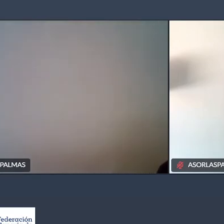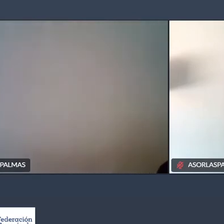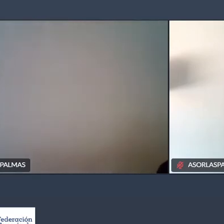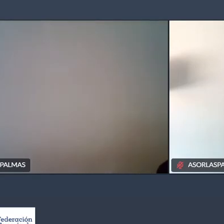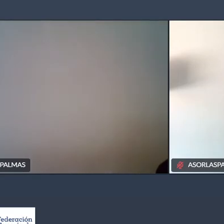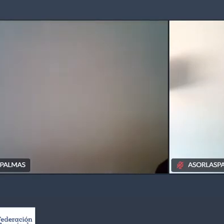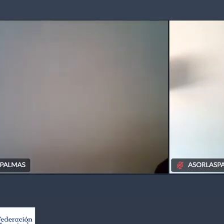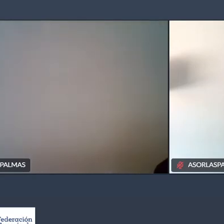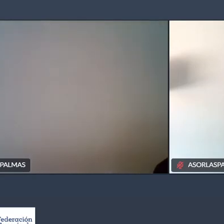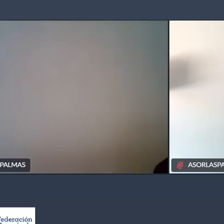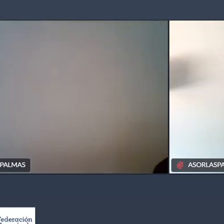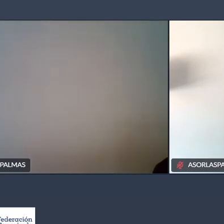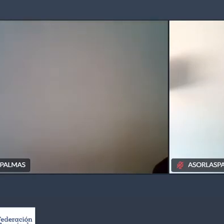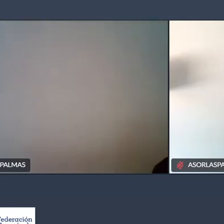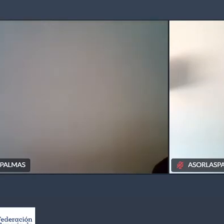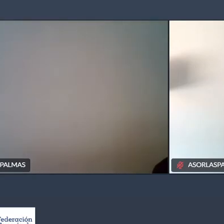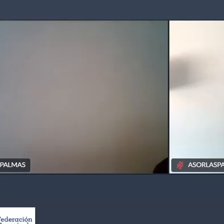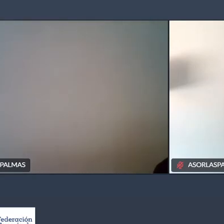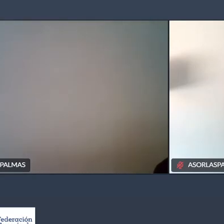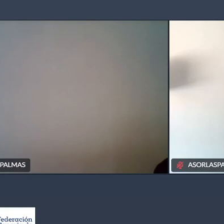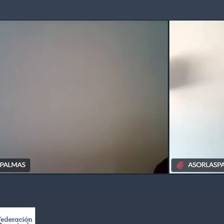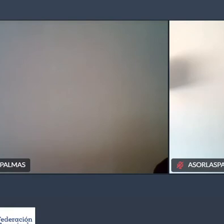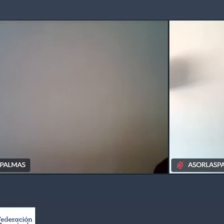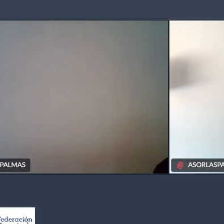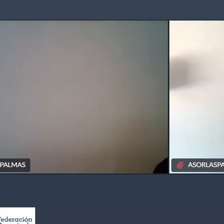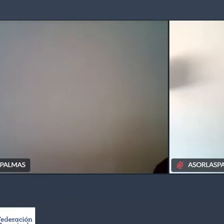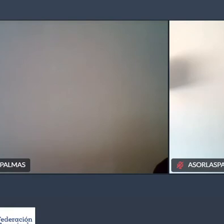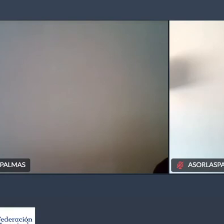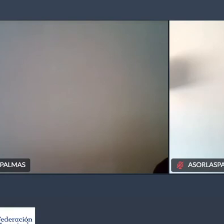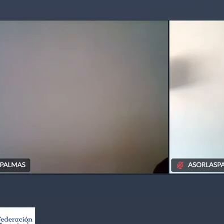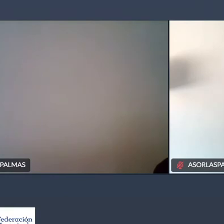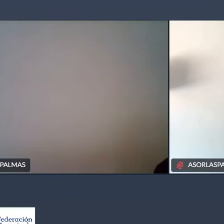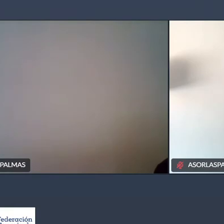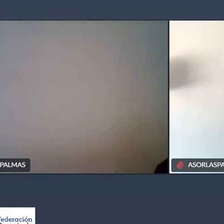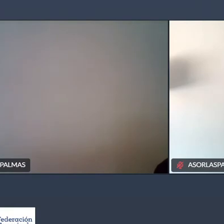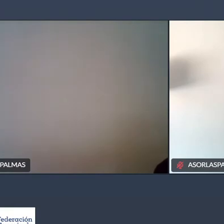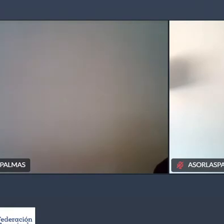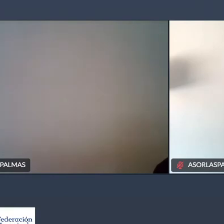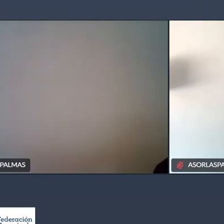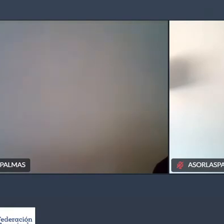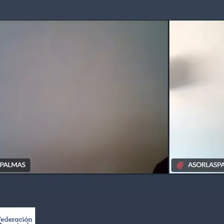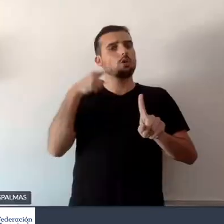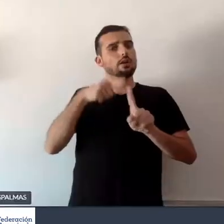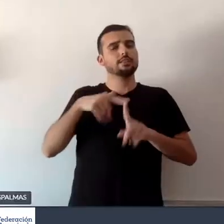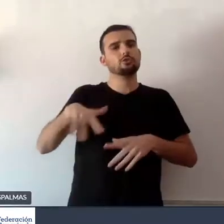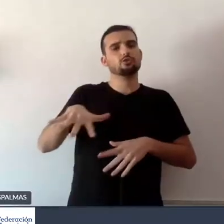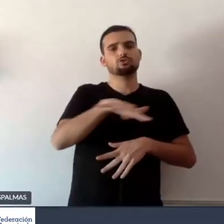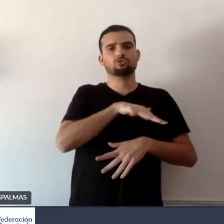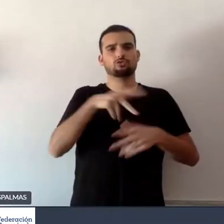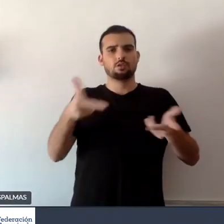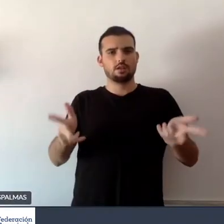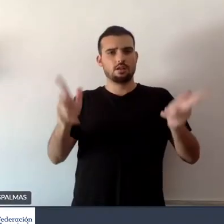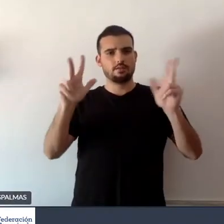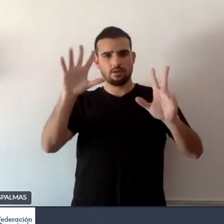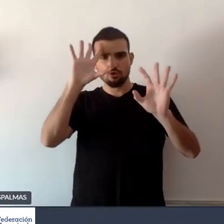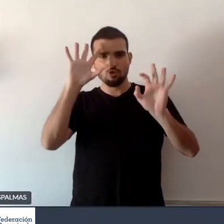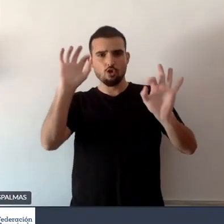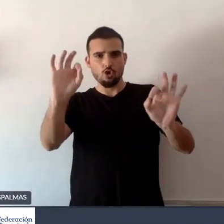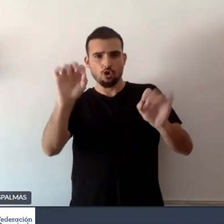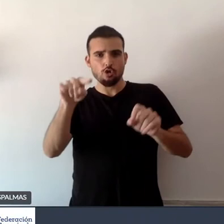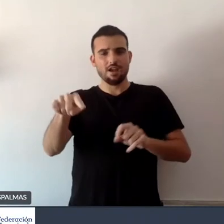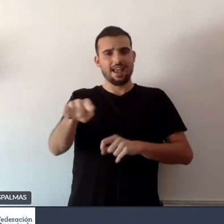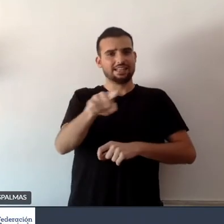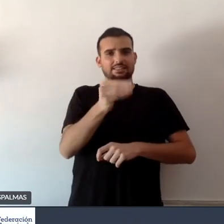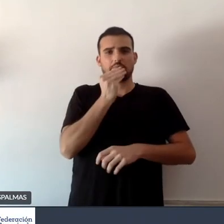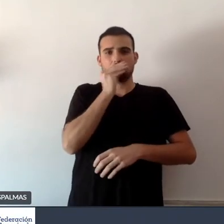La amenaza de poste bajo. Subida al codo contrario. Corte desde poste alto para liberar espacio. Evidentemente, ese corte no es el idóneo.